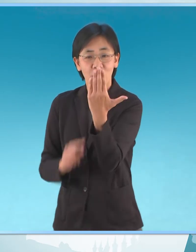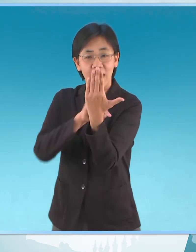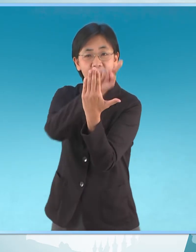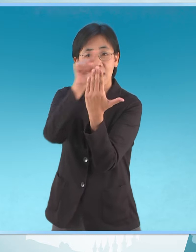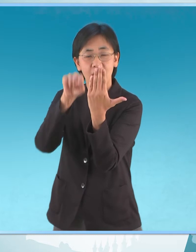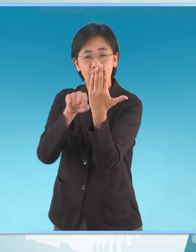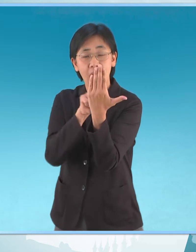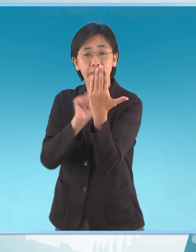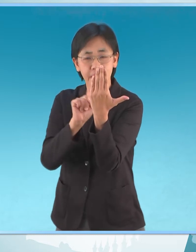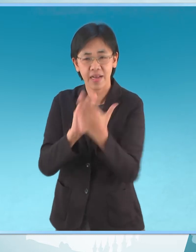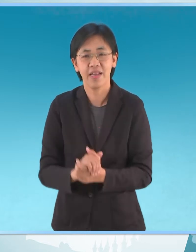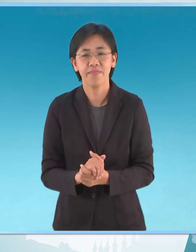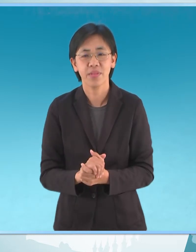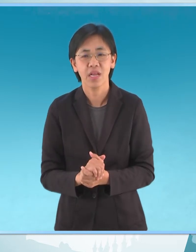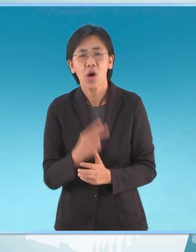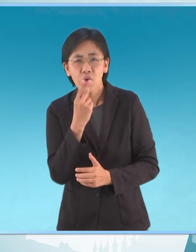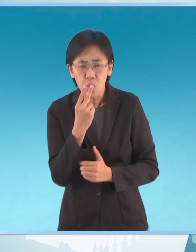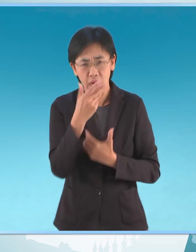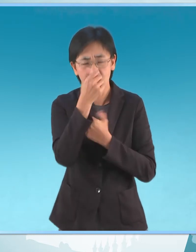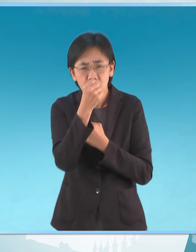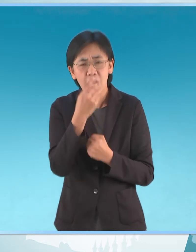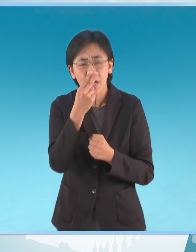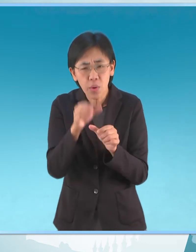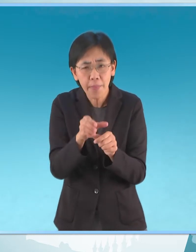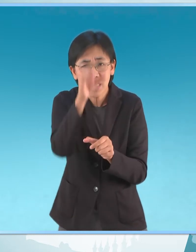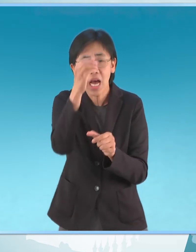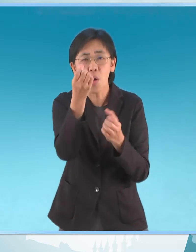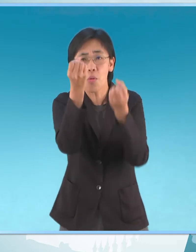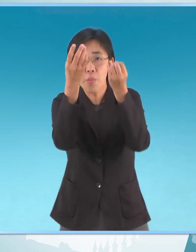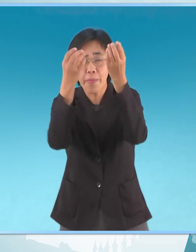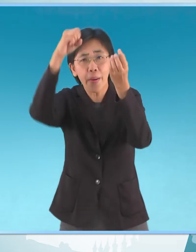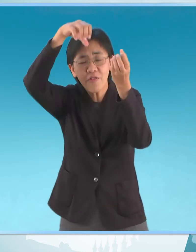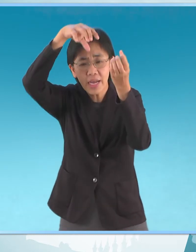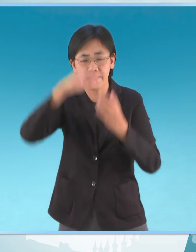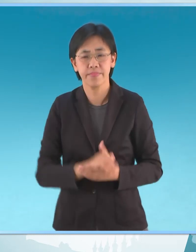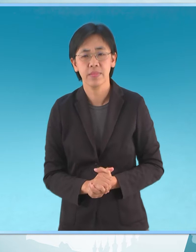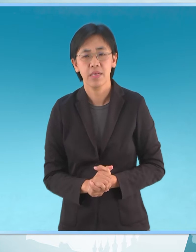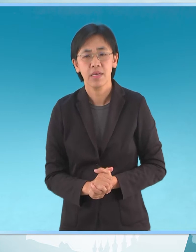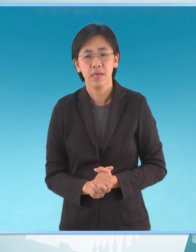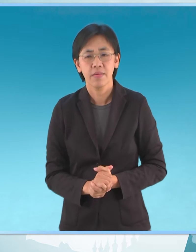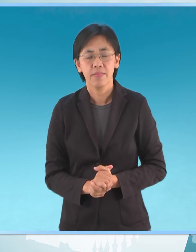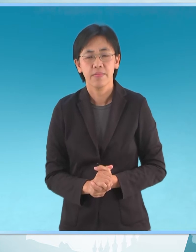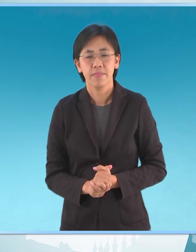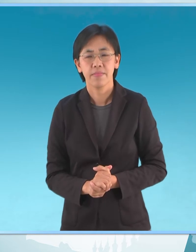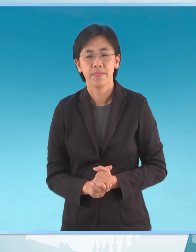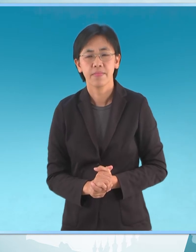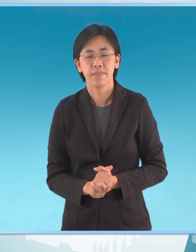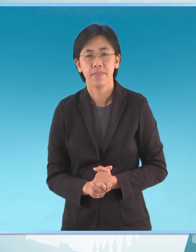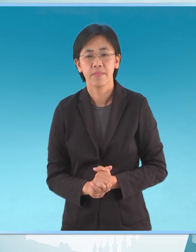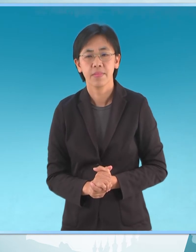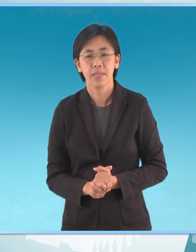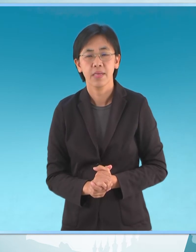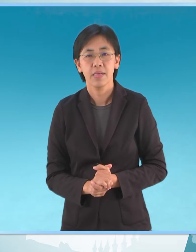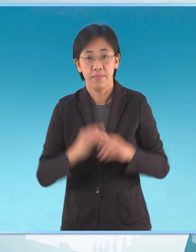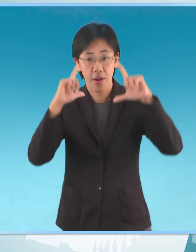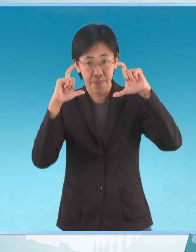ความสนใจความน่าสนใจของโคมไฟเนี่ยมันมีมากกว่านะครับแล้วมันก็มีการทิ้งช่องว่างนะครับบางจุดเอาไว้หรือแ